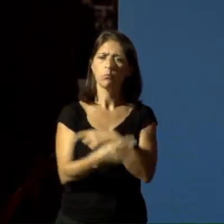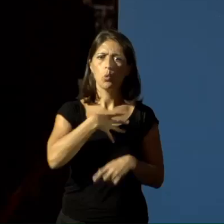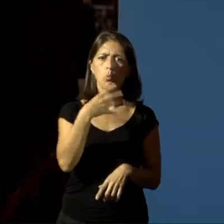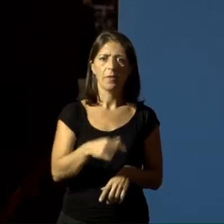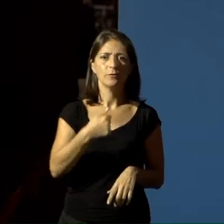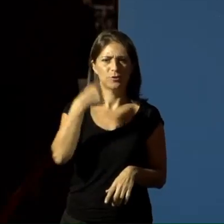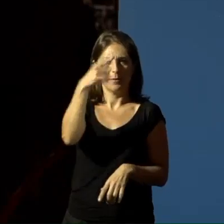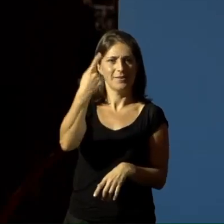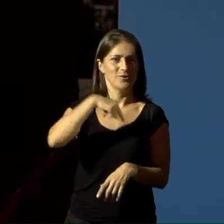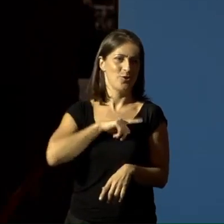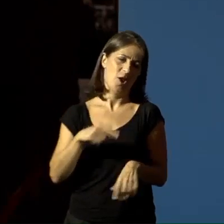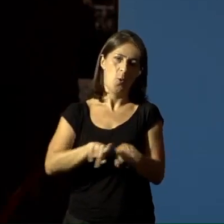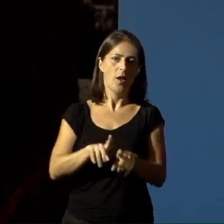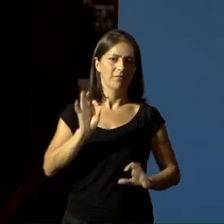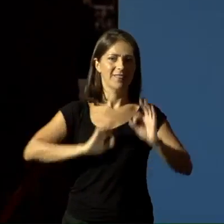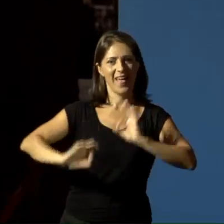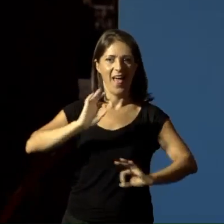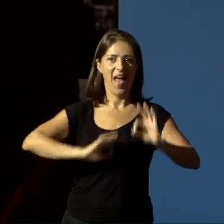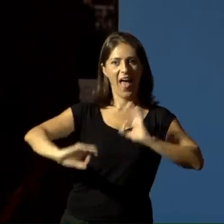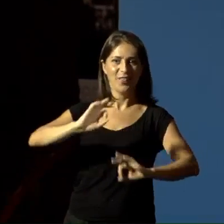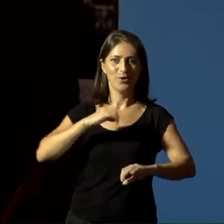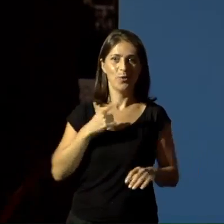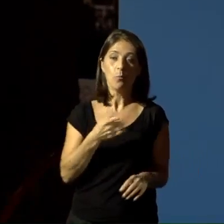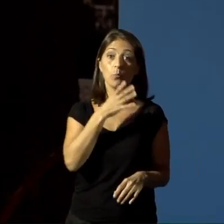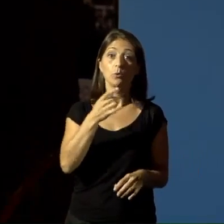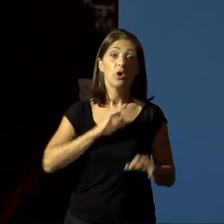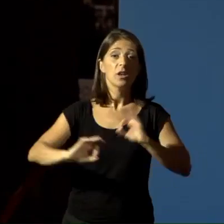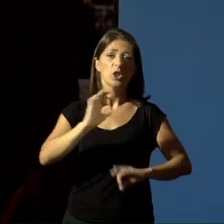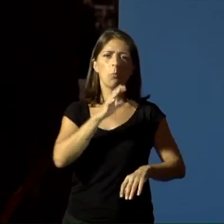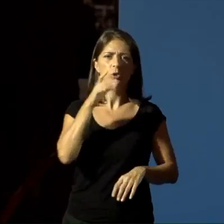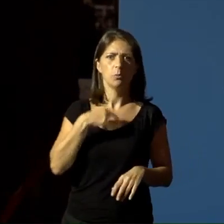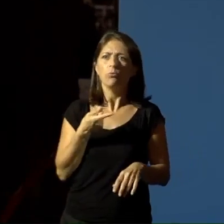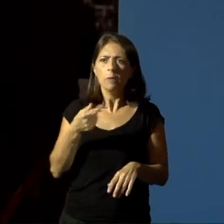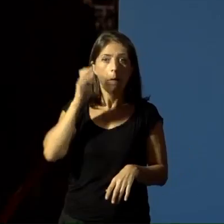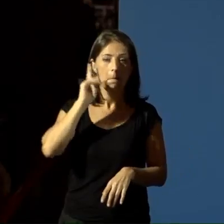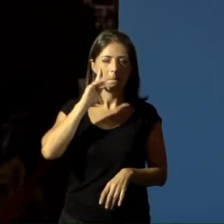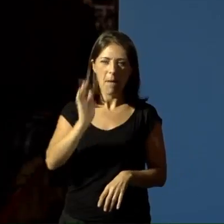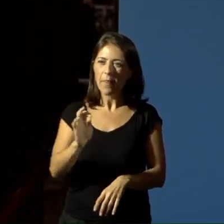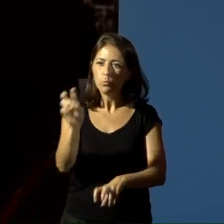son teatreira e que fago teatro. Eu fago teatro porque busco a verdade e